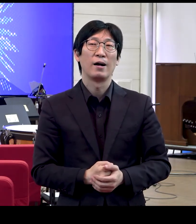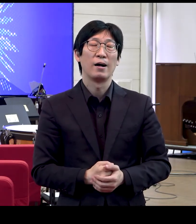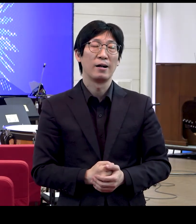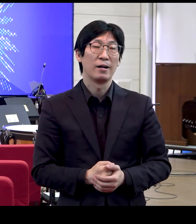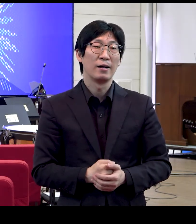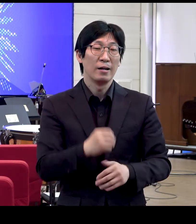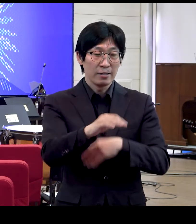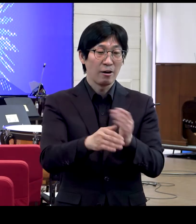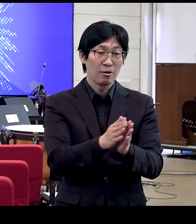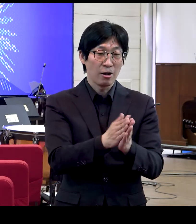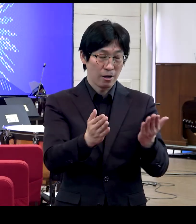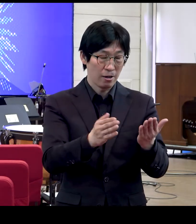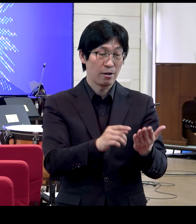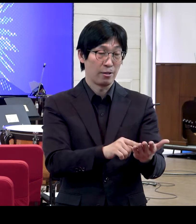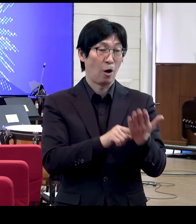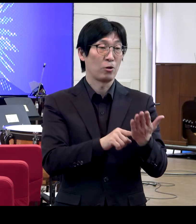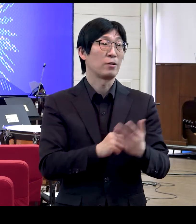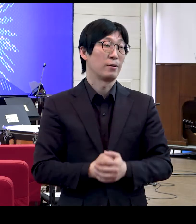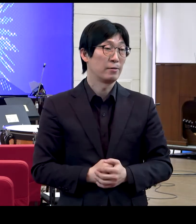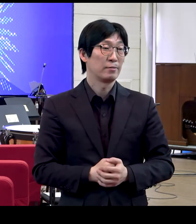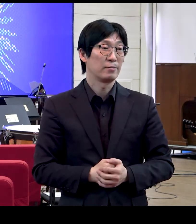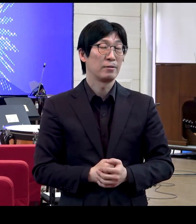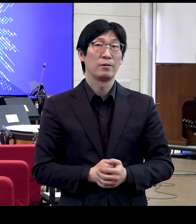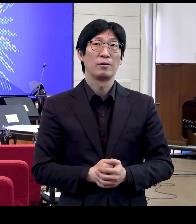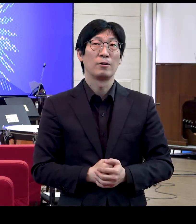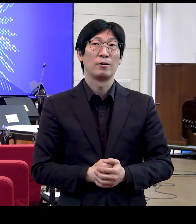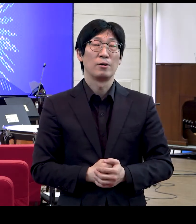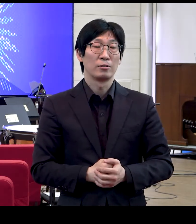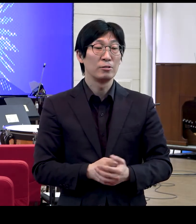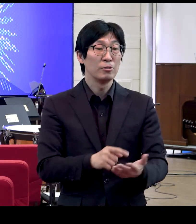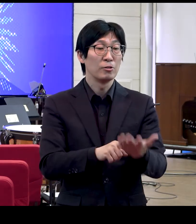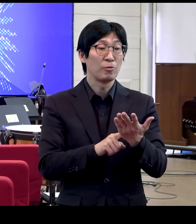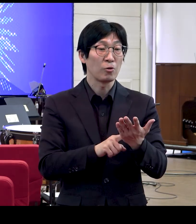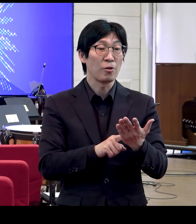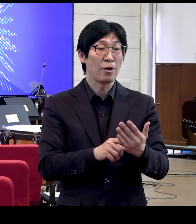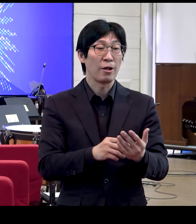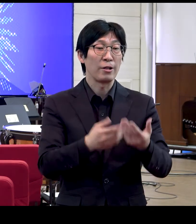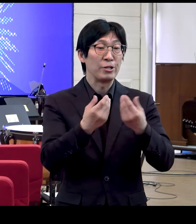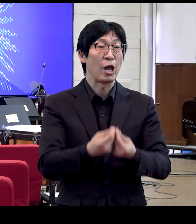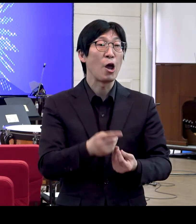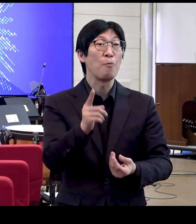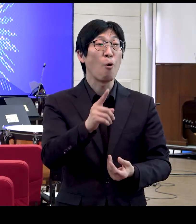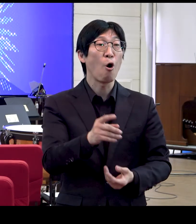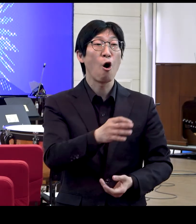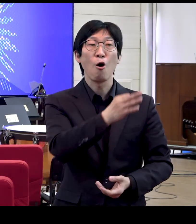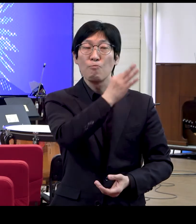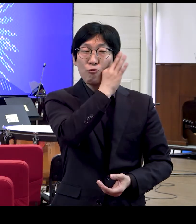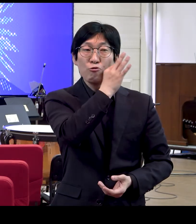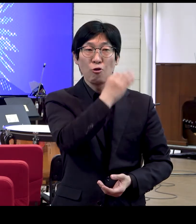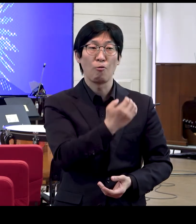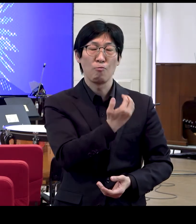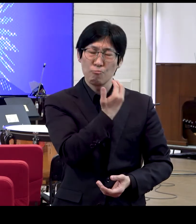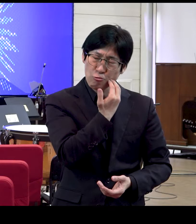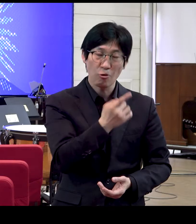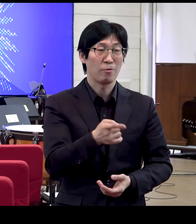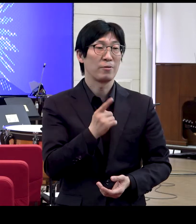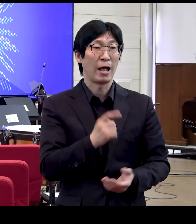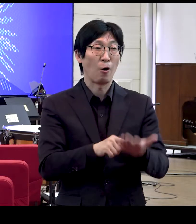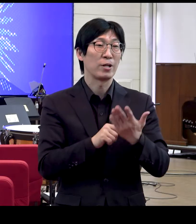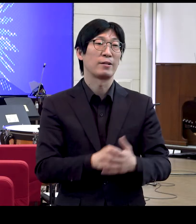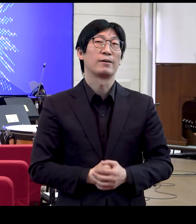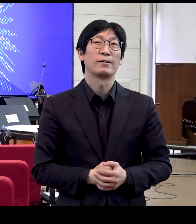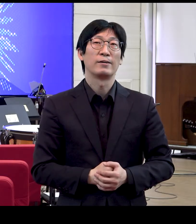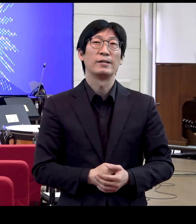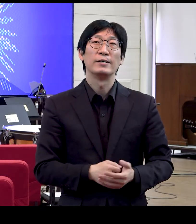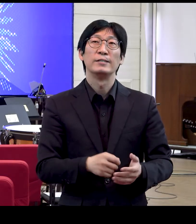예, 성경에서 그것을 갖다가 아주 상징적으로 보여주고 있는 것이 바로 뭐냐, 부끄러움이라고 하는 이겁니다. 부끄러움. 우리 7절 말씀을 함께